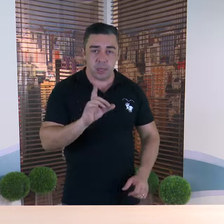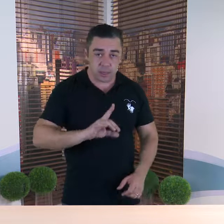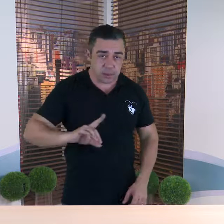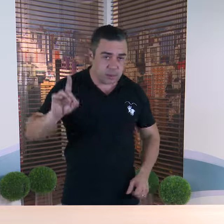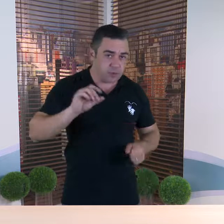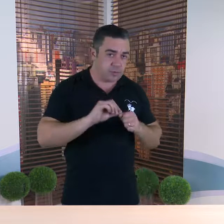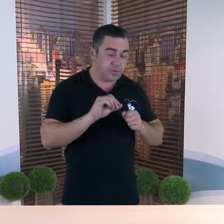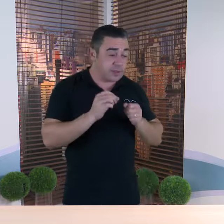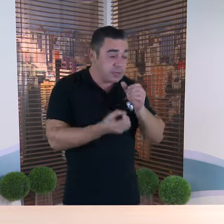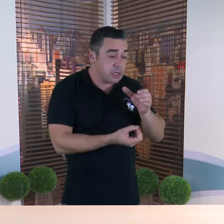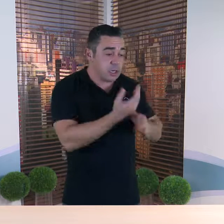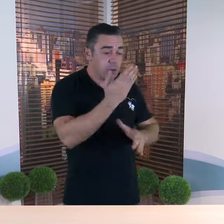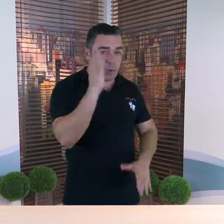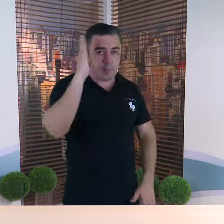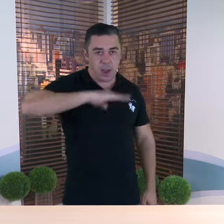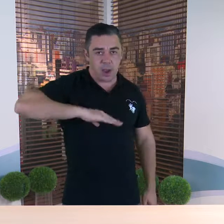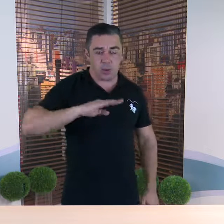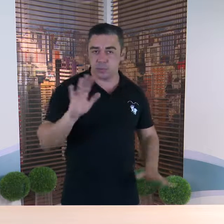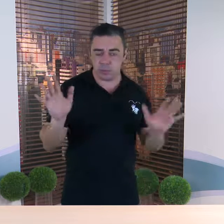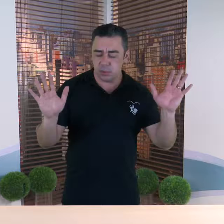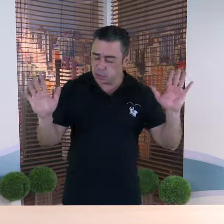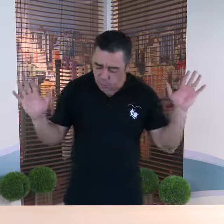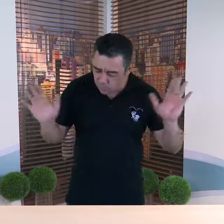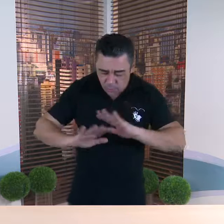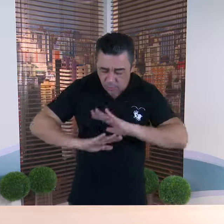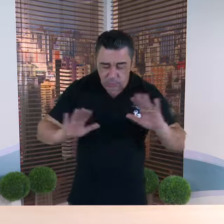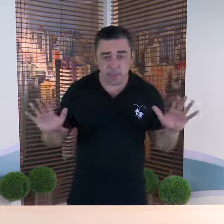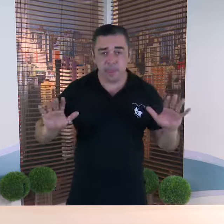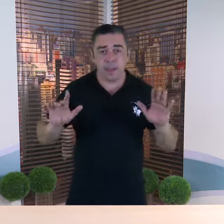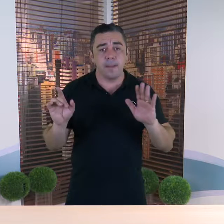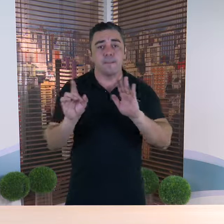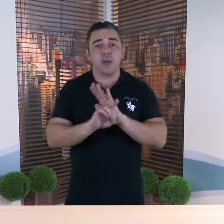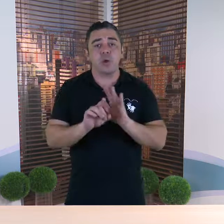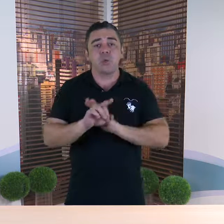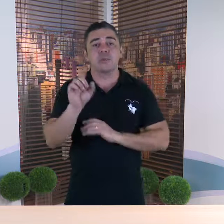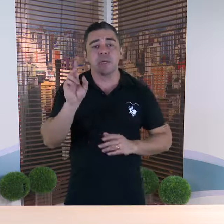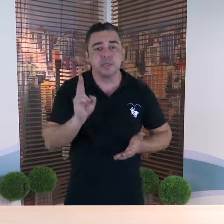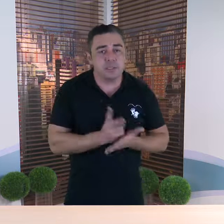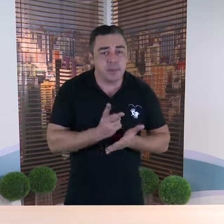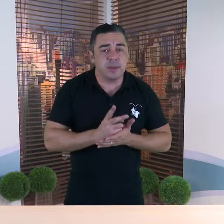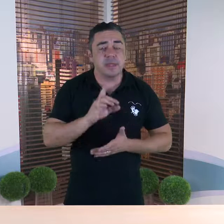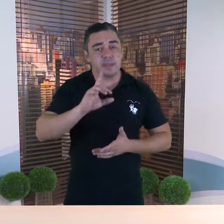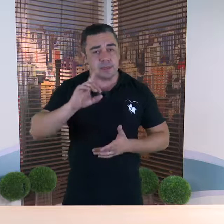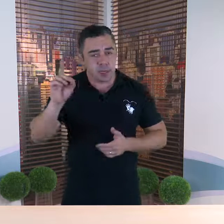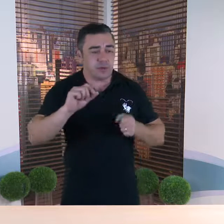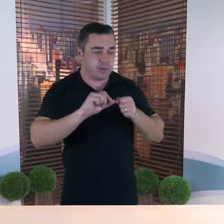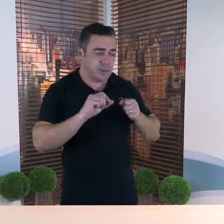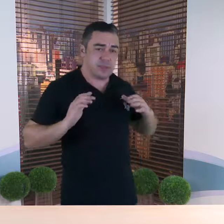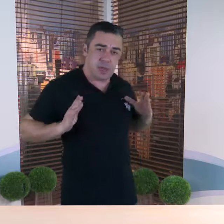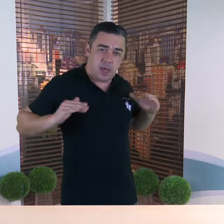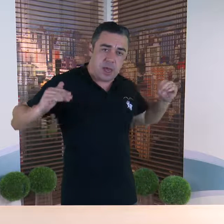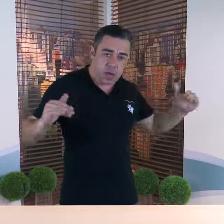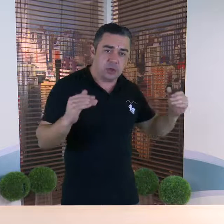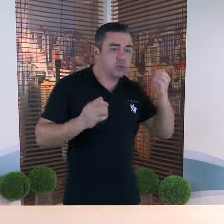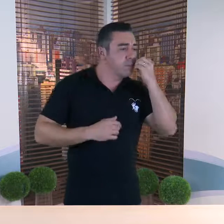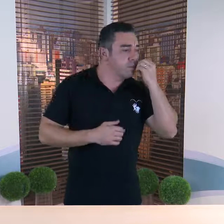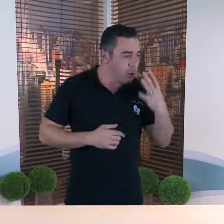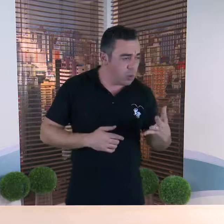que Deus tenha criado o mal. A pergunta natural que sempre vem à tona é: se Deus criou anjos